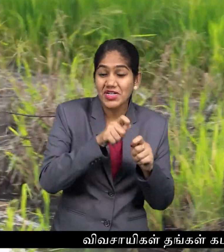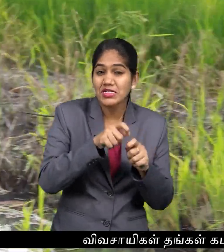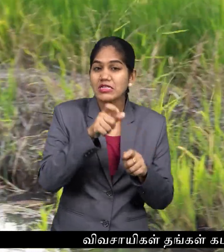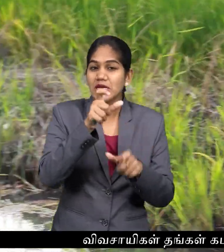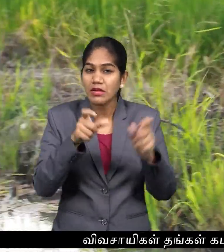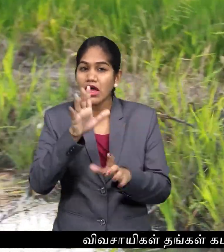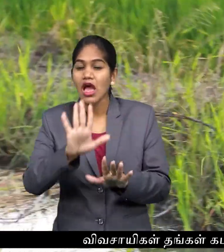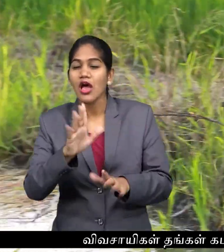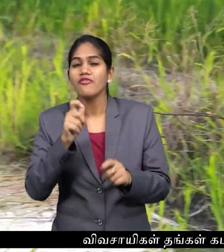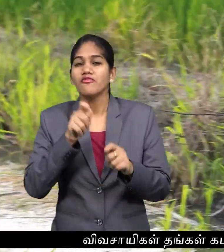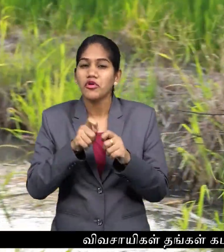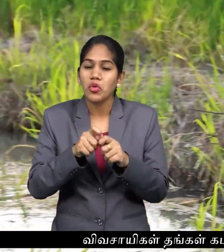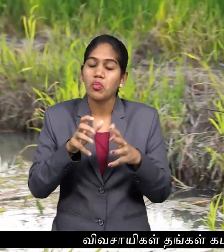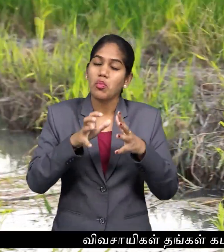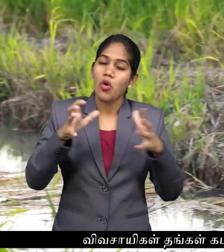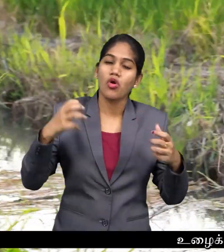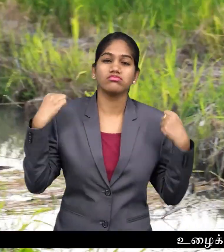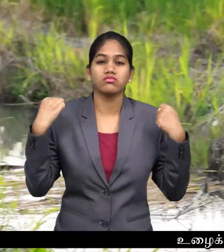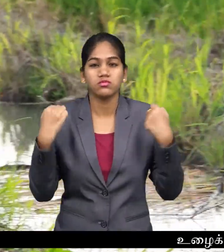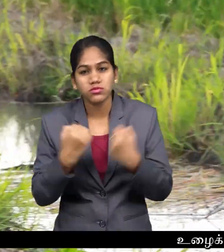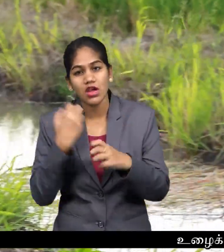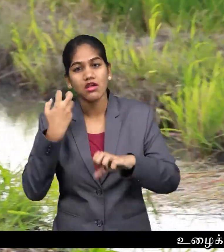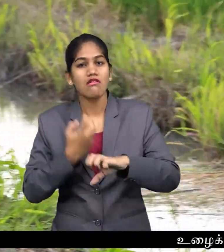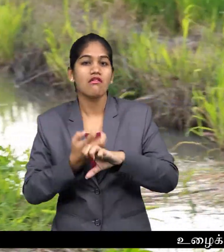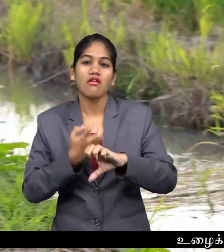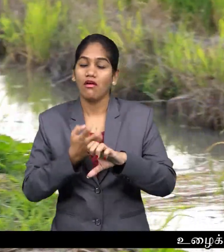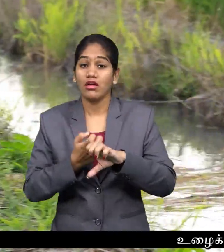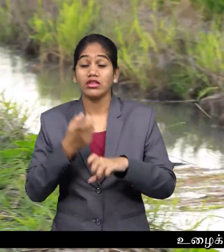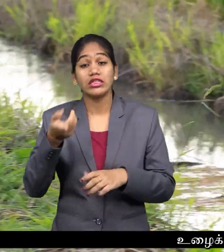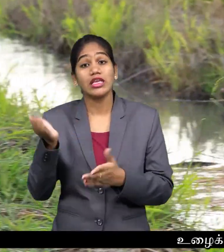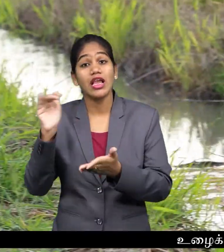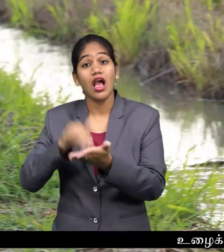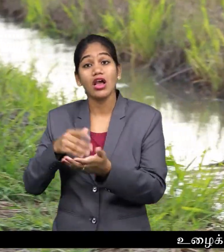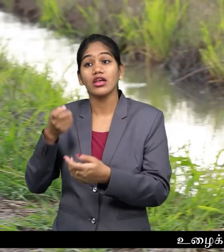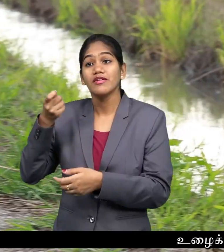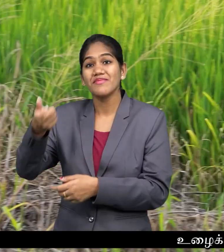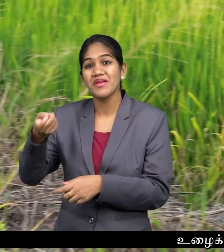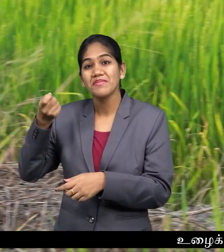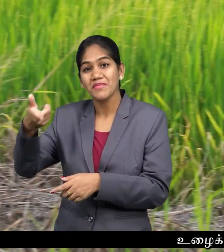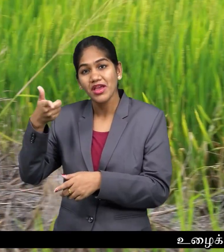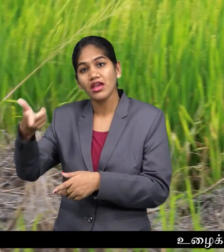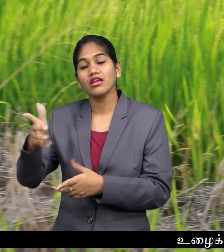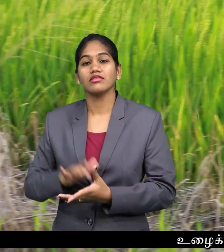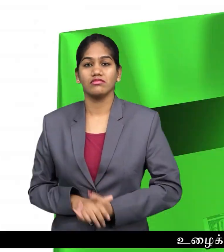கடனை அடைக்க மிகவும் கடினமாக உழைக்க வேண்டியுள்ளது.